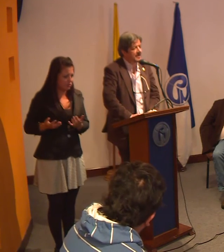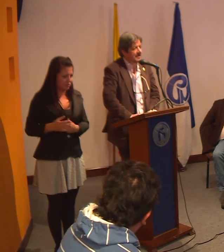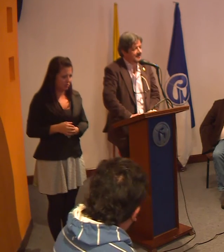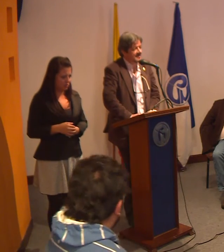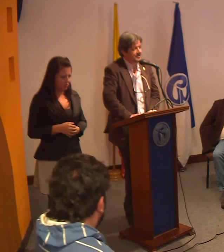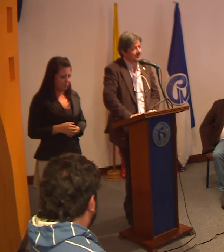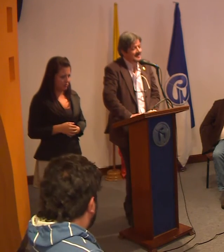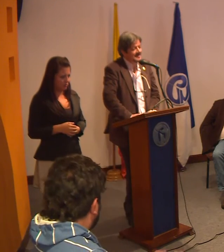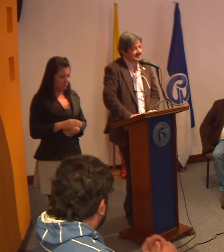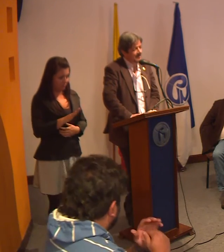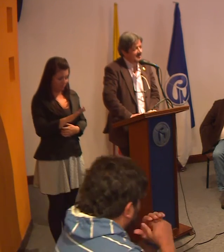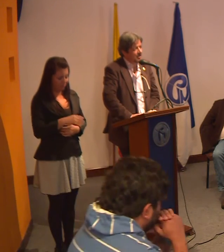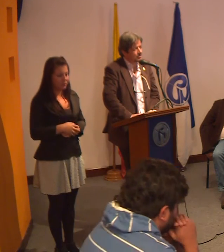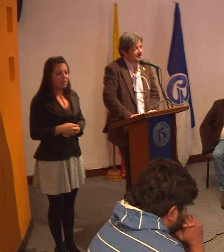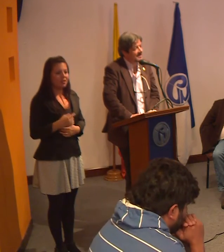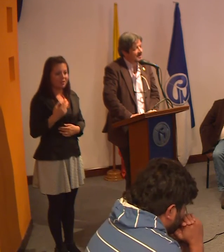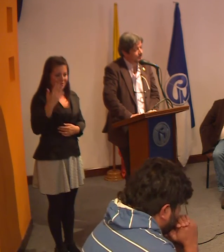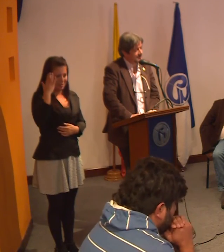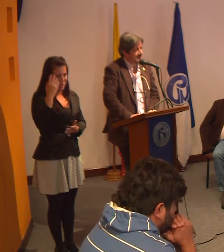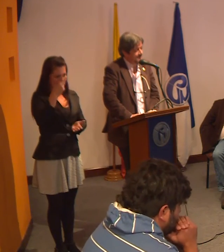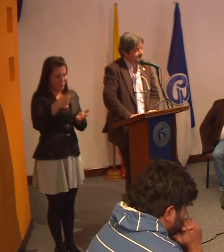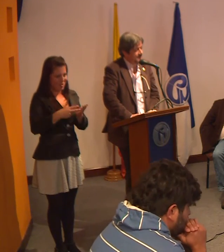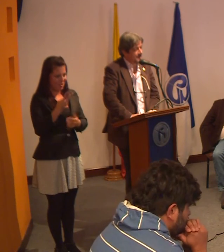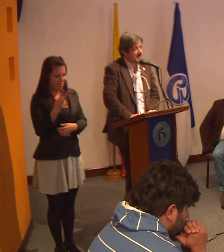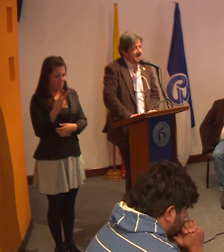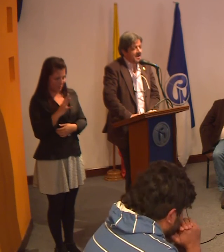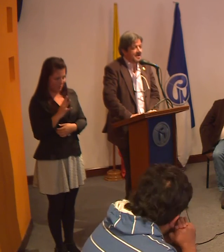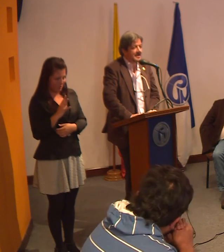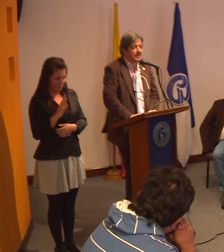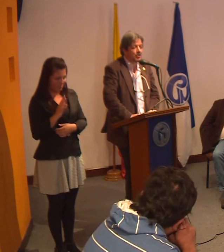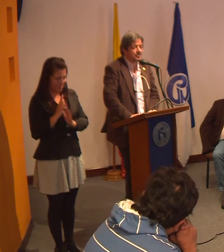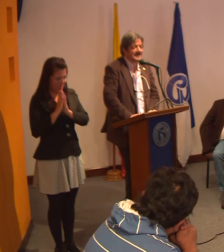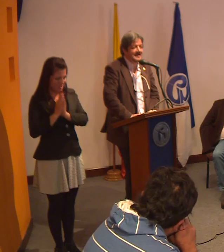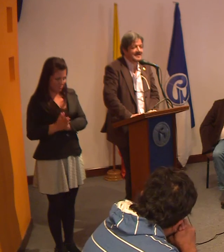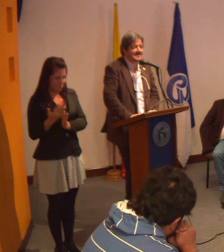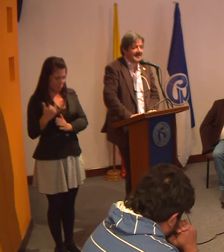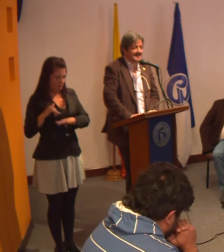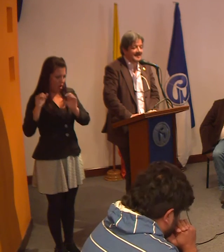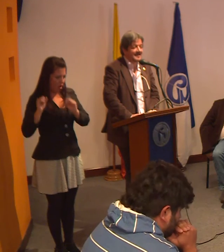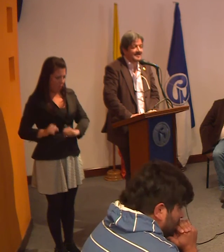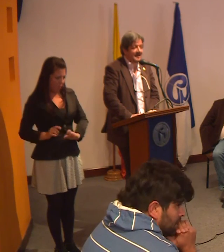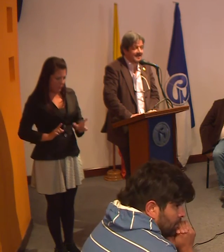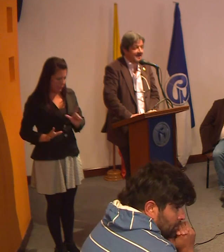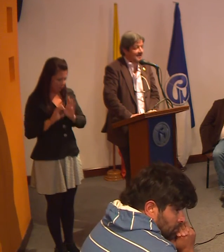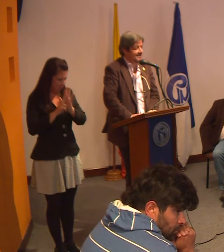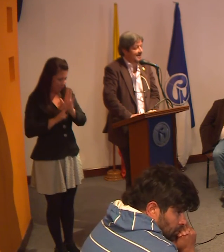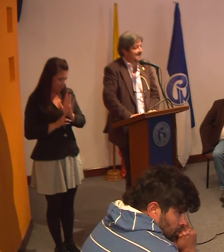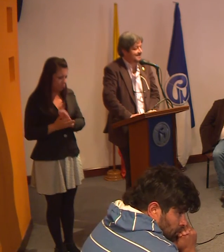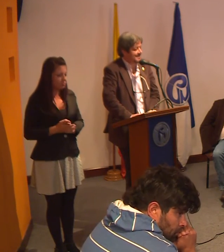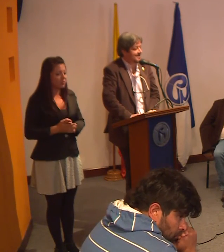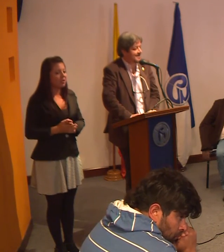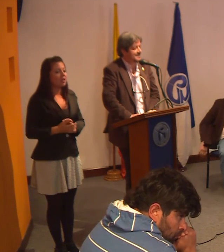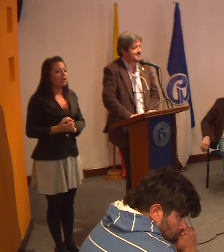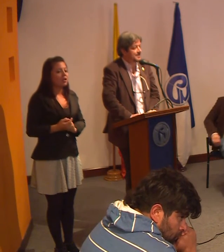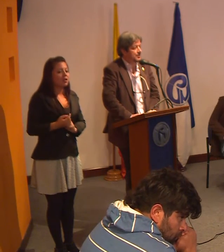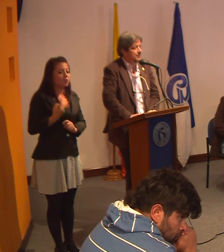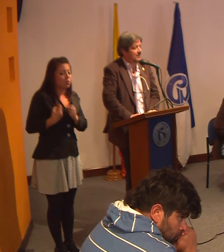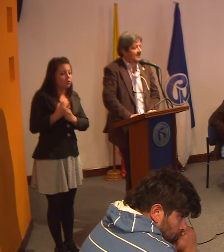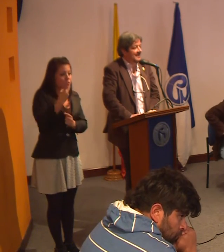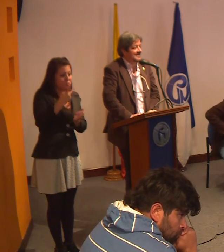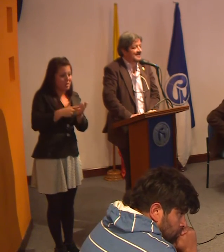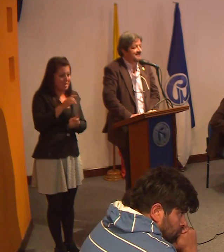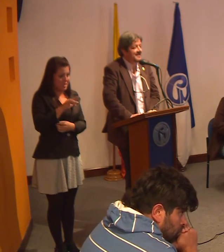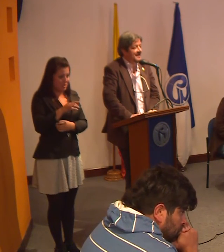Posteriormente a su reglamentación en diciembre de 2014, en el año 2015 la Secretaría de Hacienda del